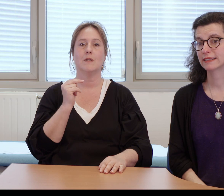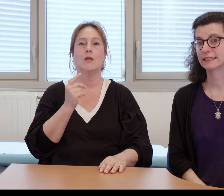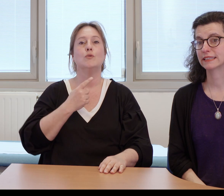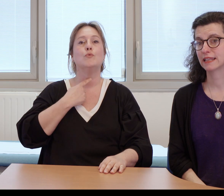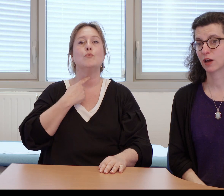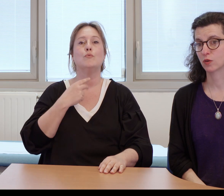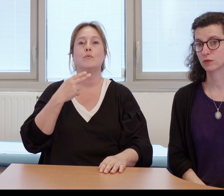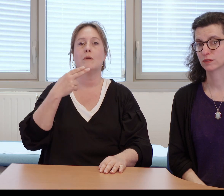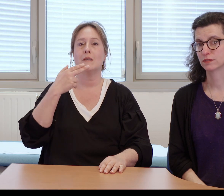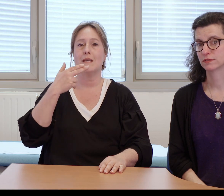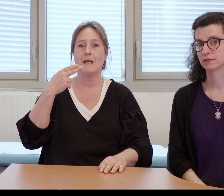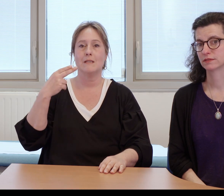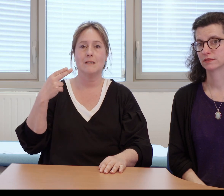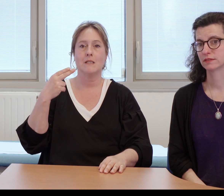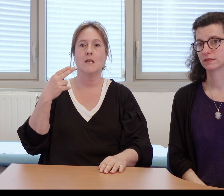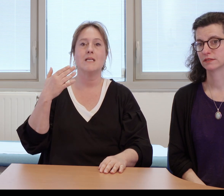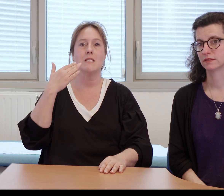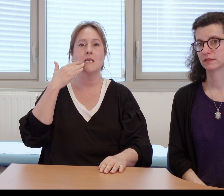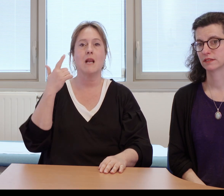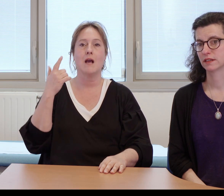du gaz hilarant